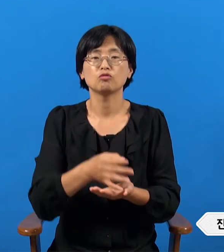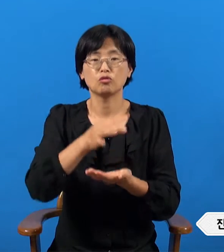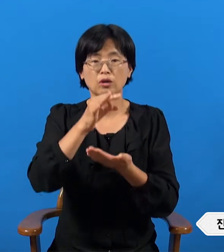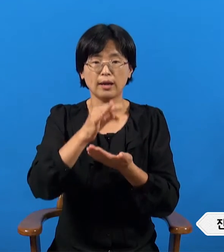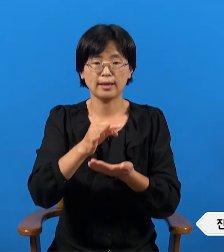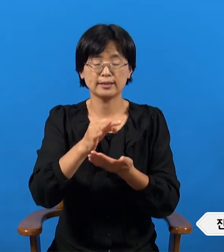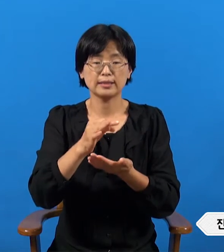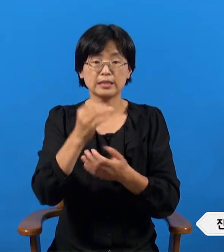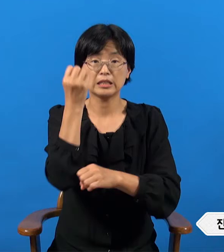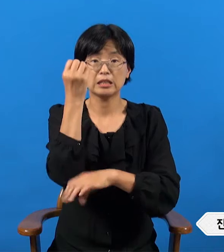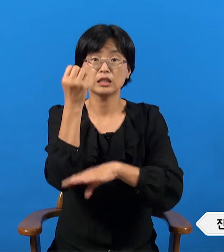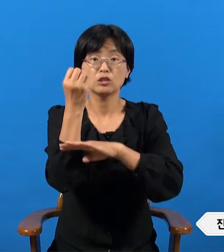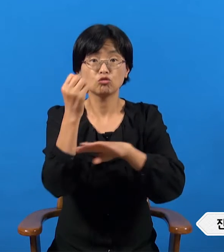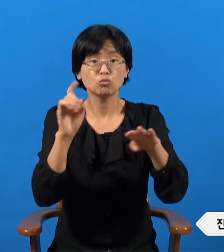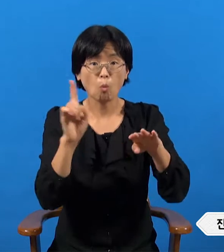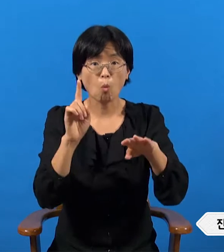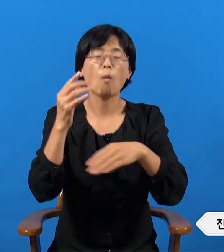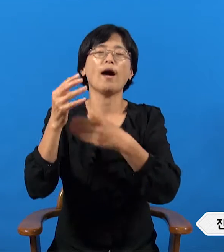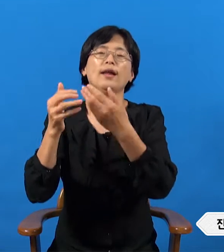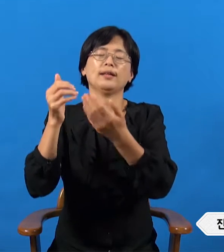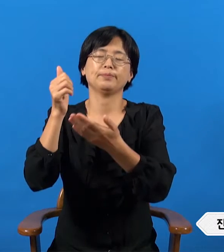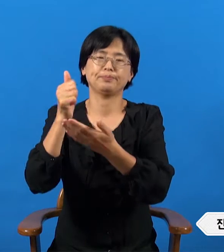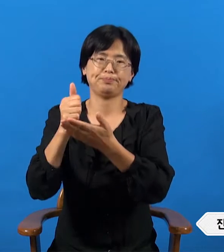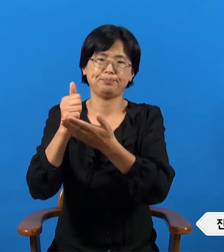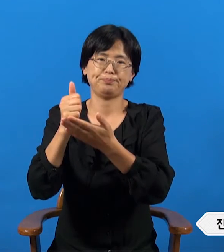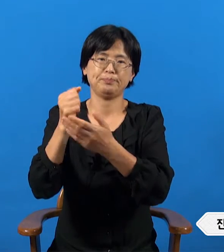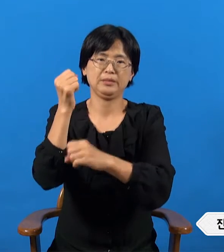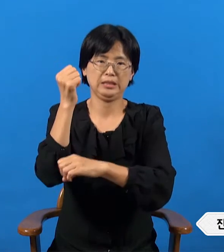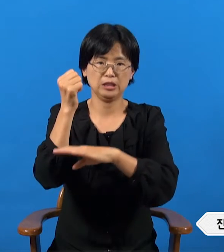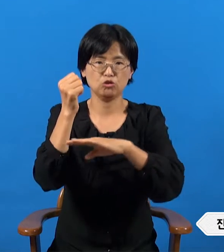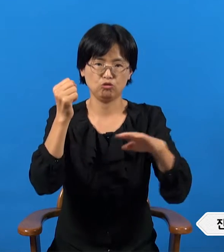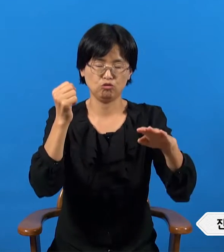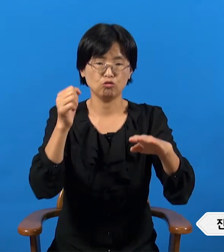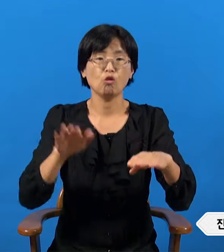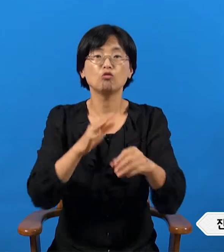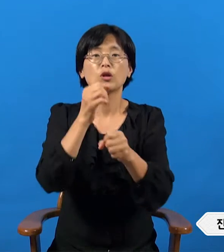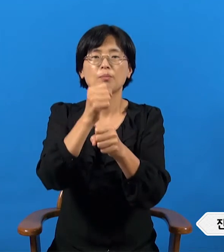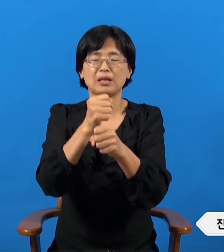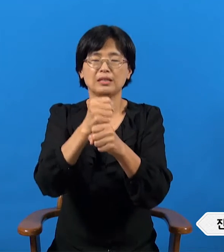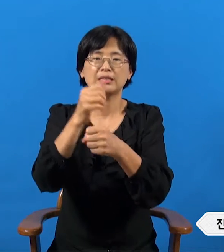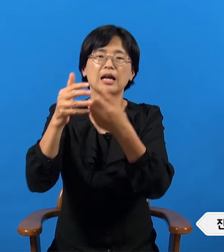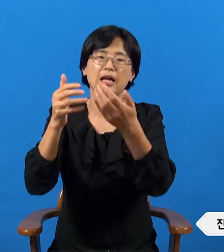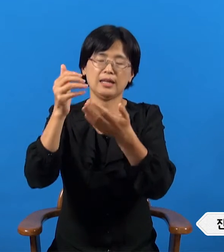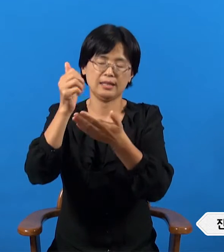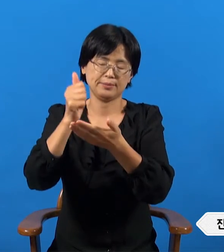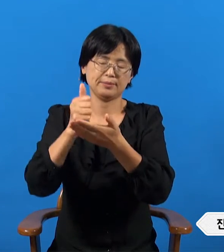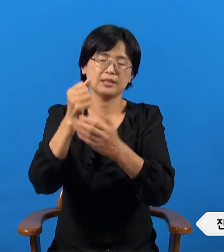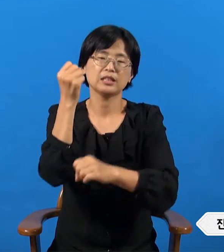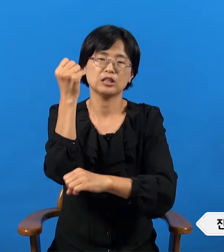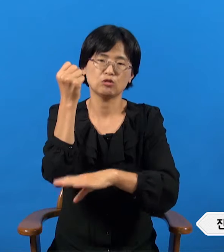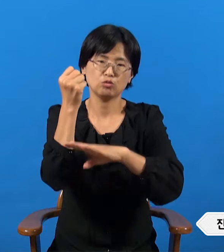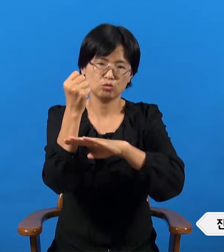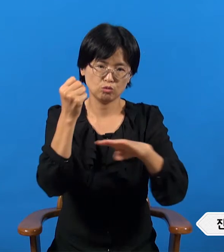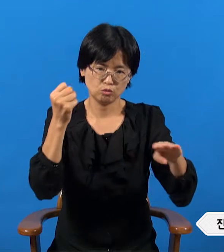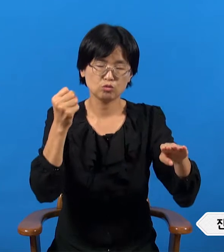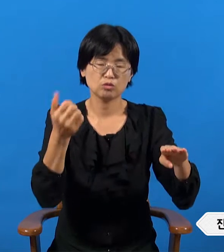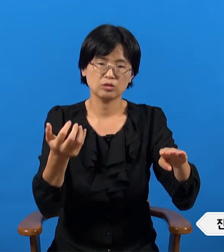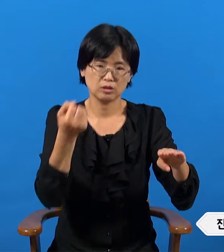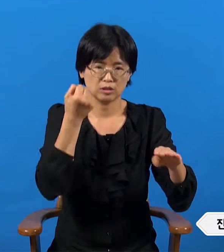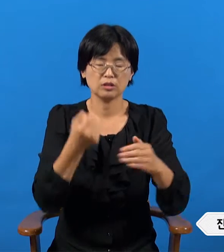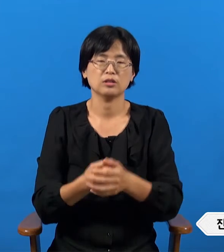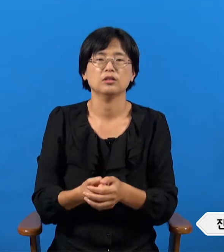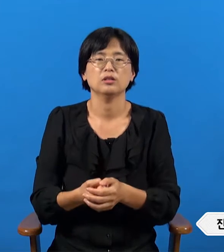가치의 판단 기준은 하나님이 보시는 기준, 우리를 만드신 창조주